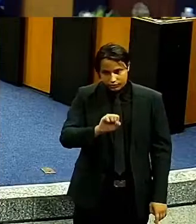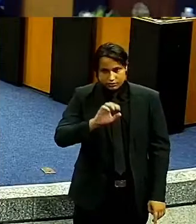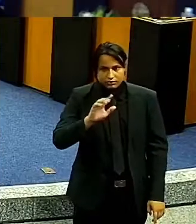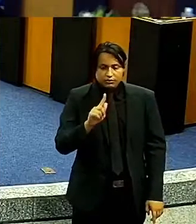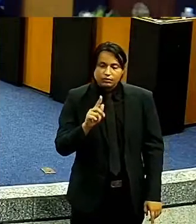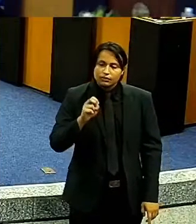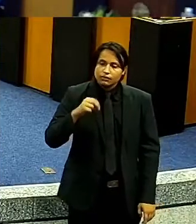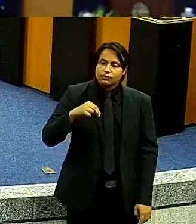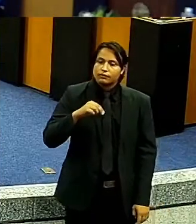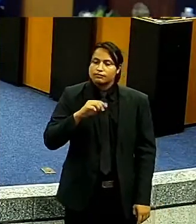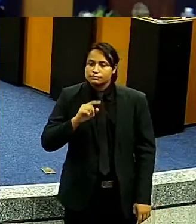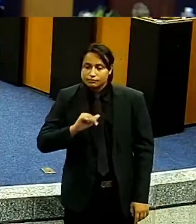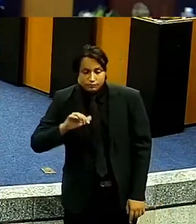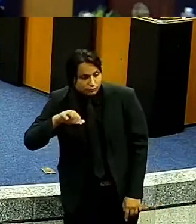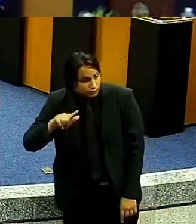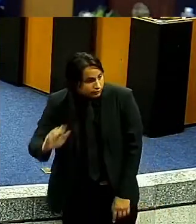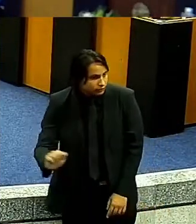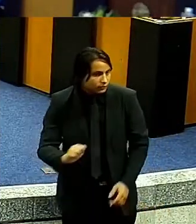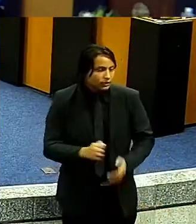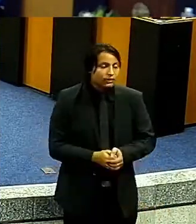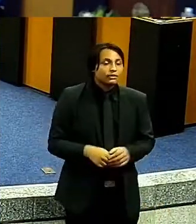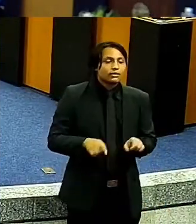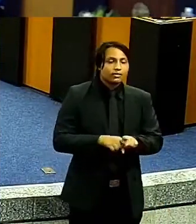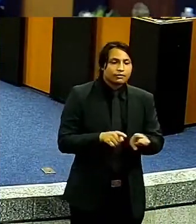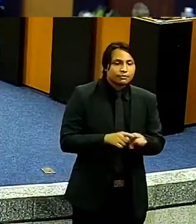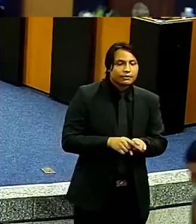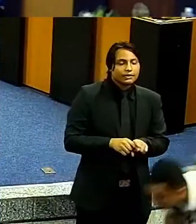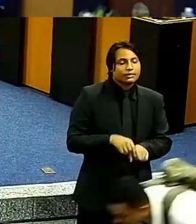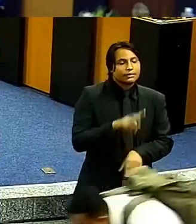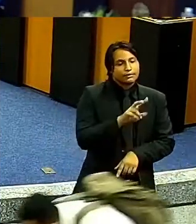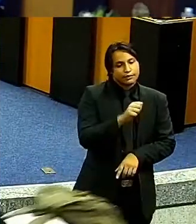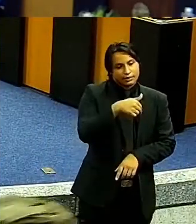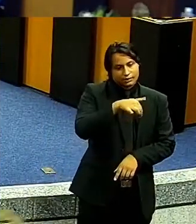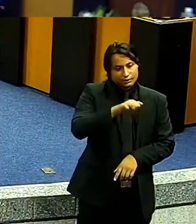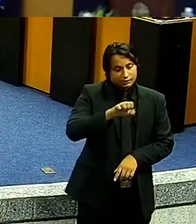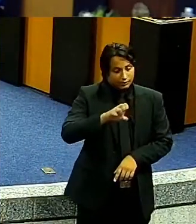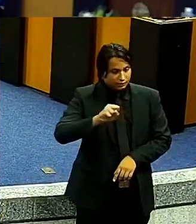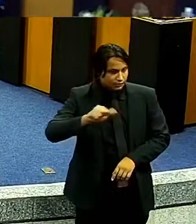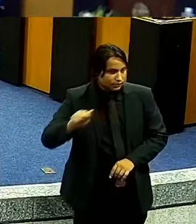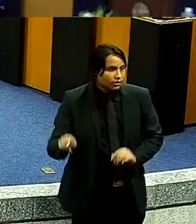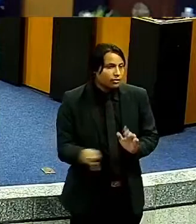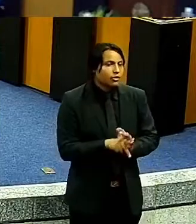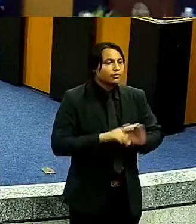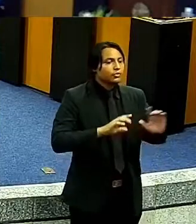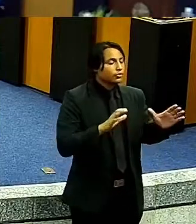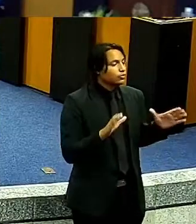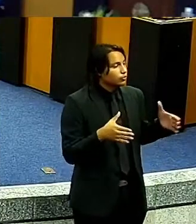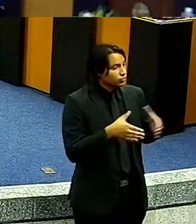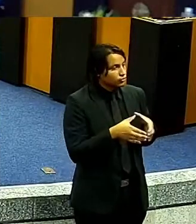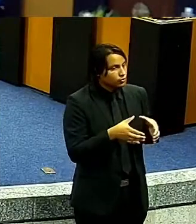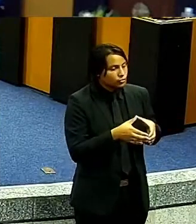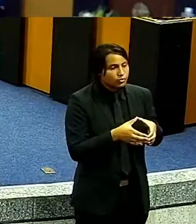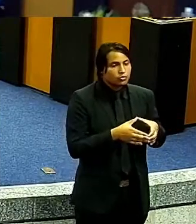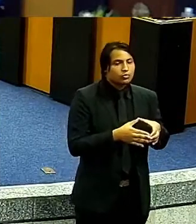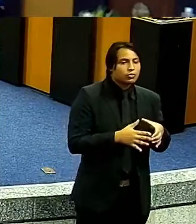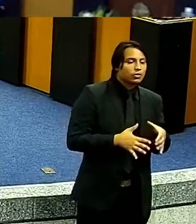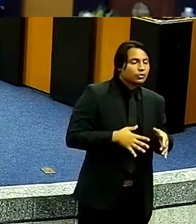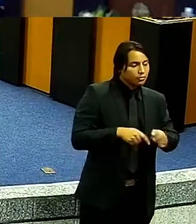da Vanessa monteles do Conselho Regional de Contabilidade do Maranhão e também representando aqui